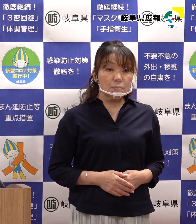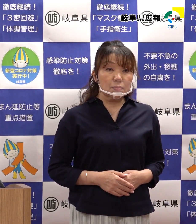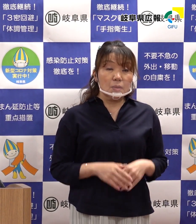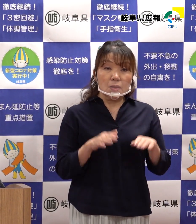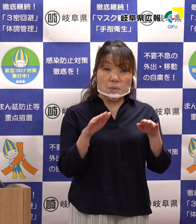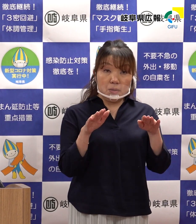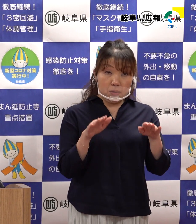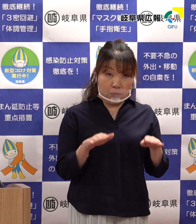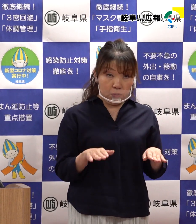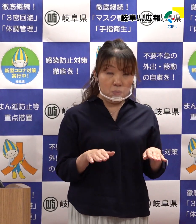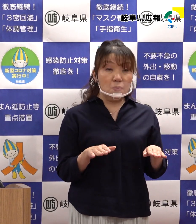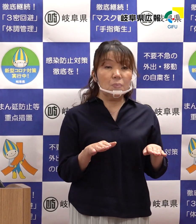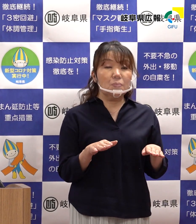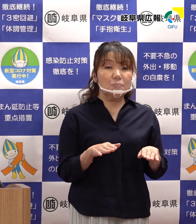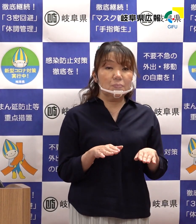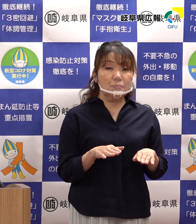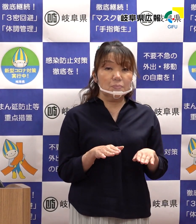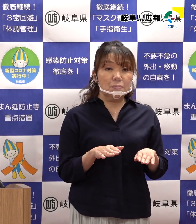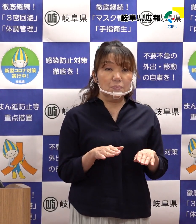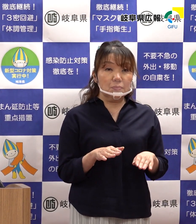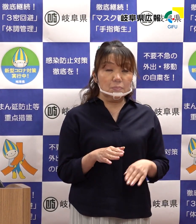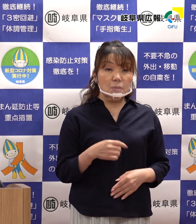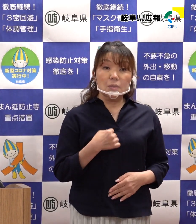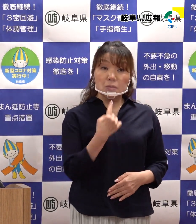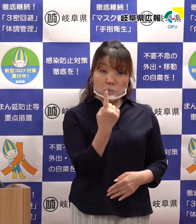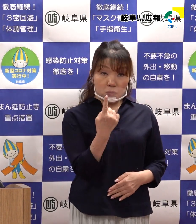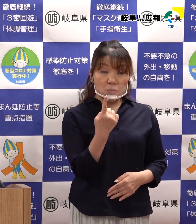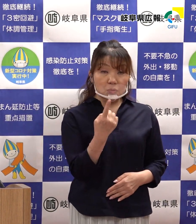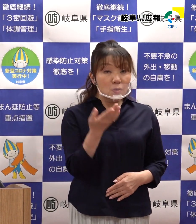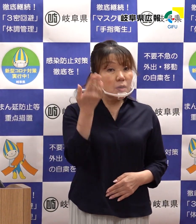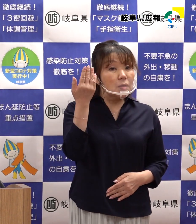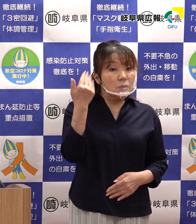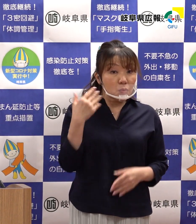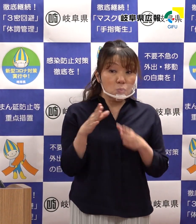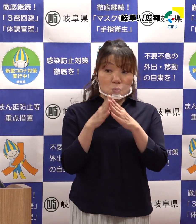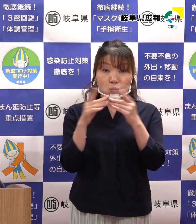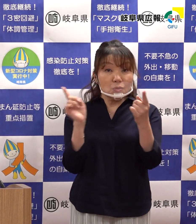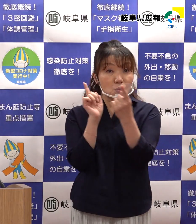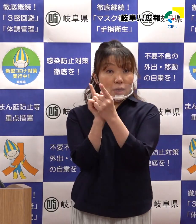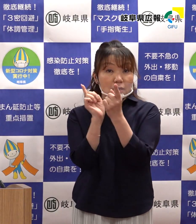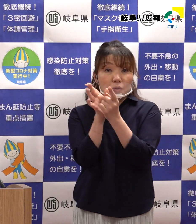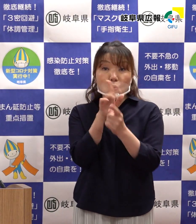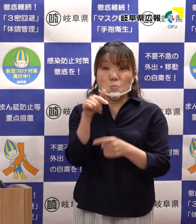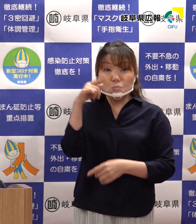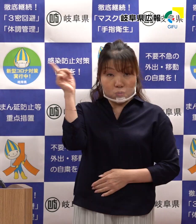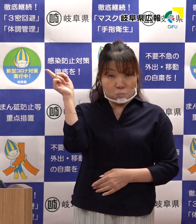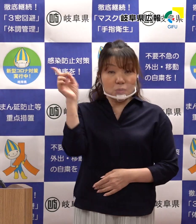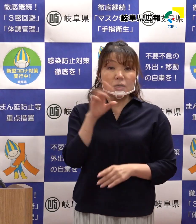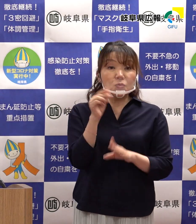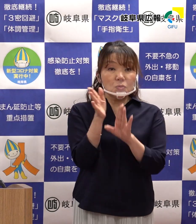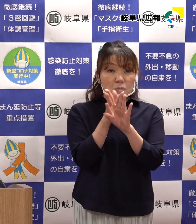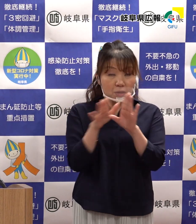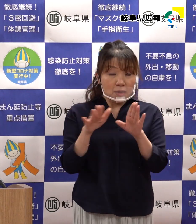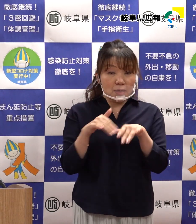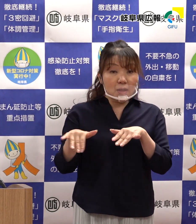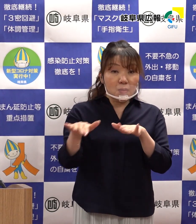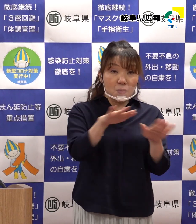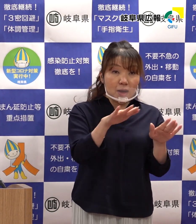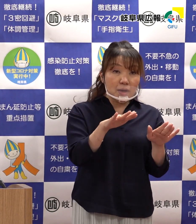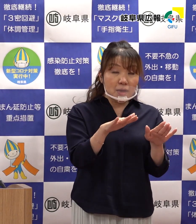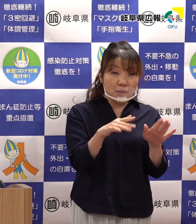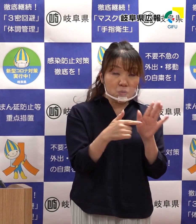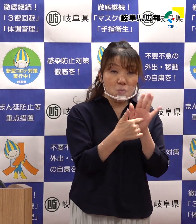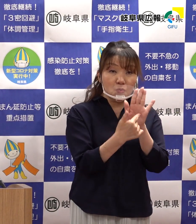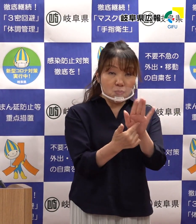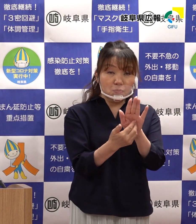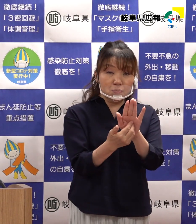今日は一つは先ほど国の対策本部で、岐阜県がまん延防止等重点措